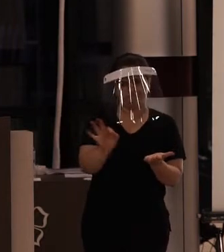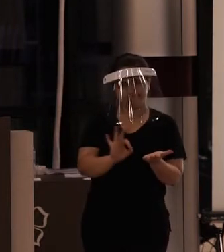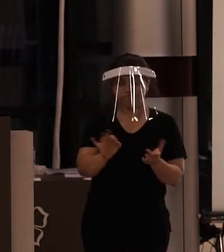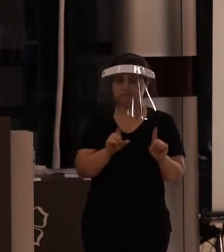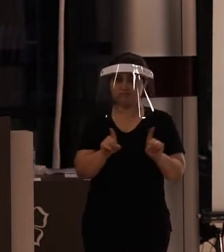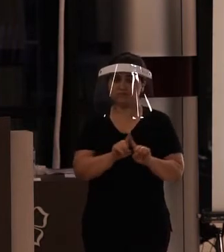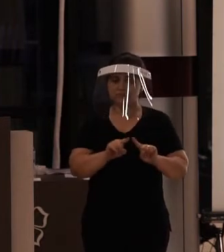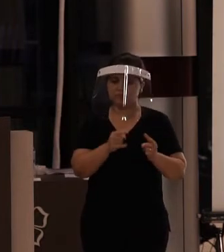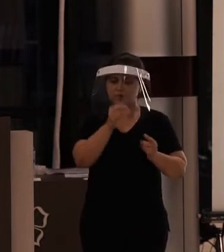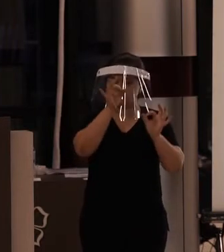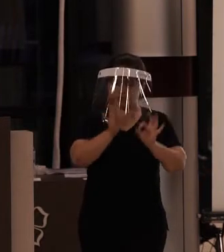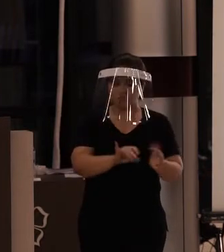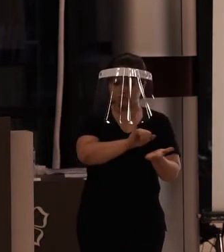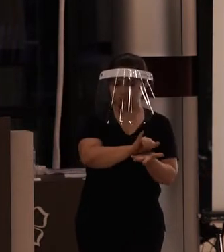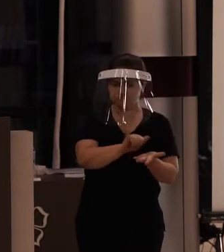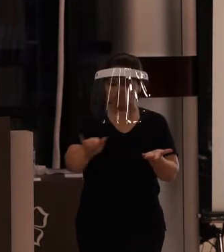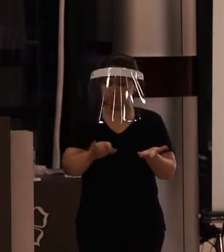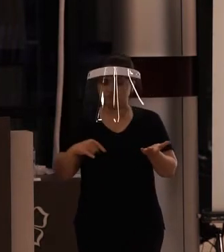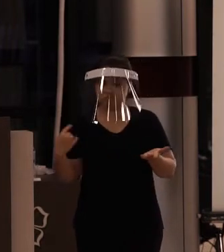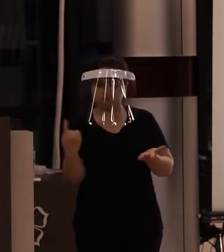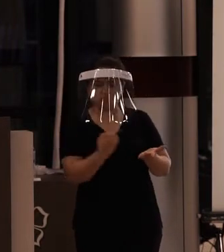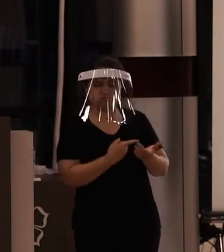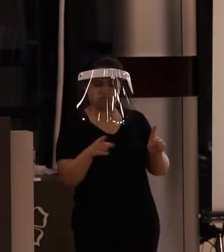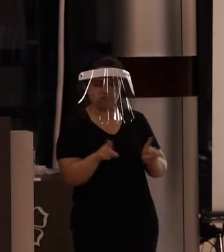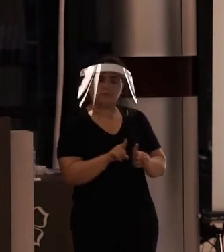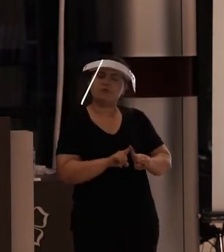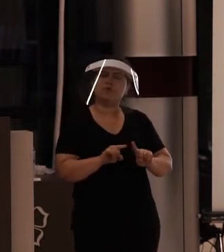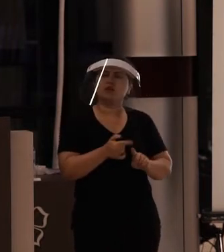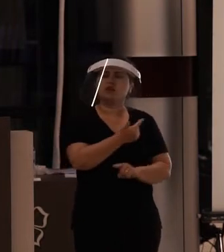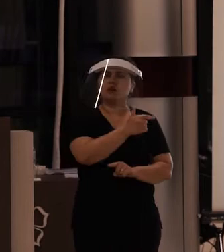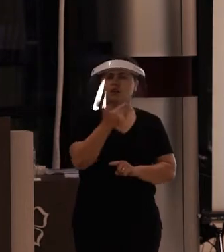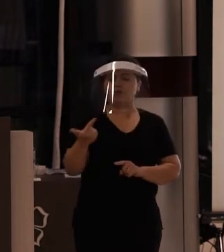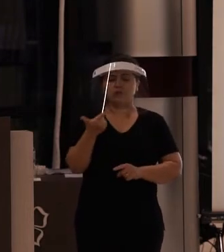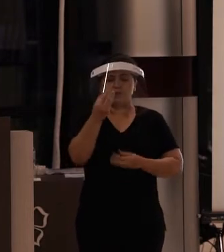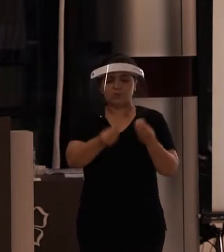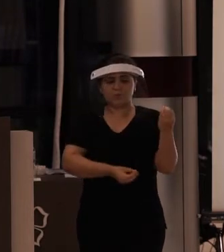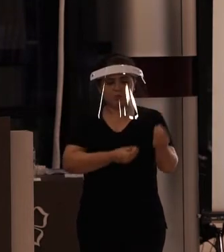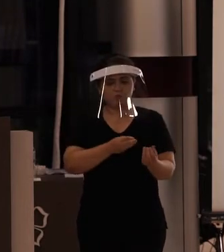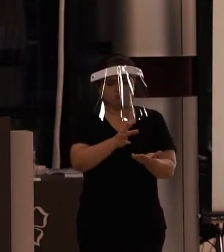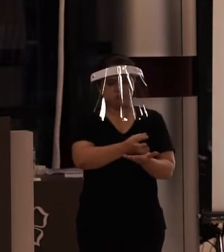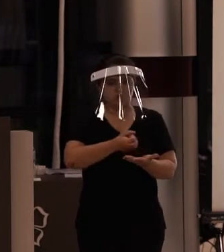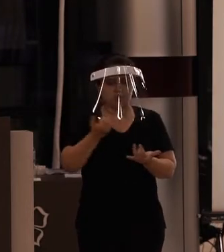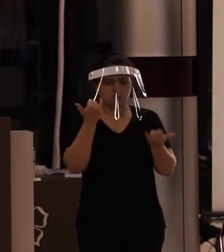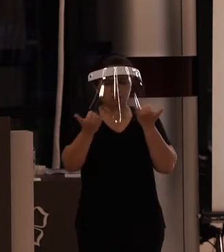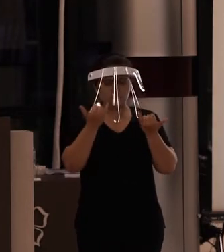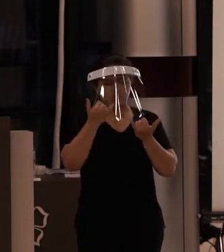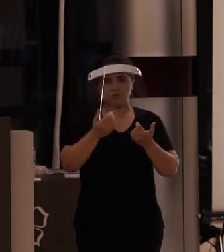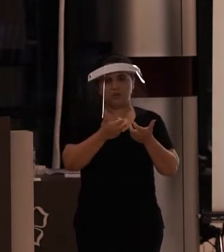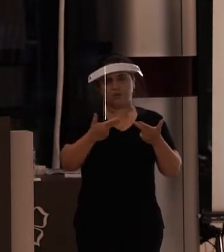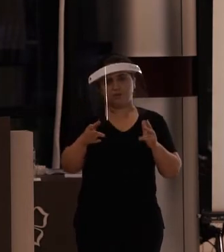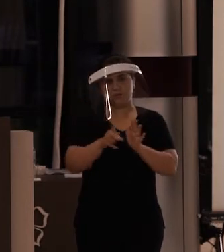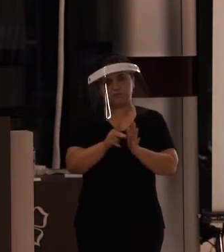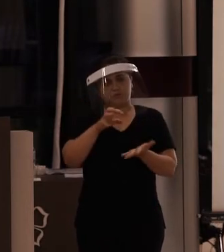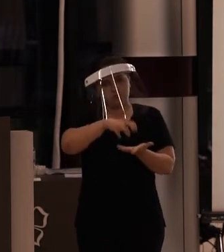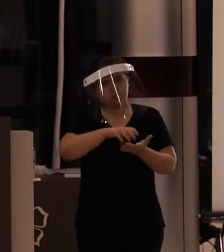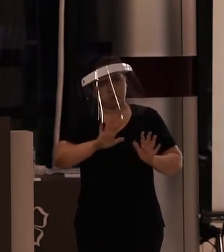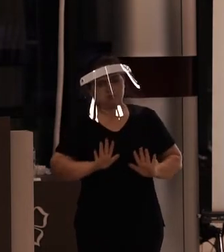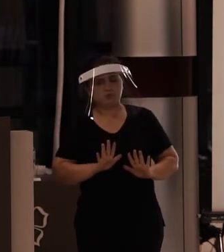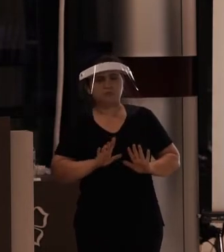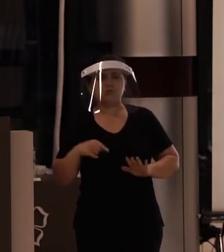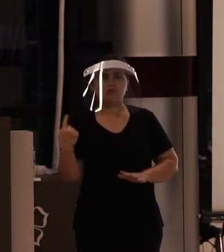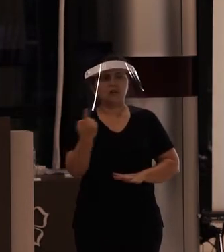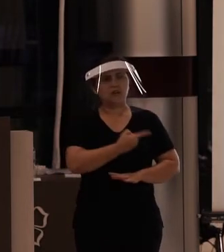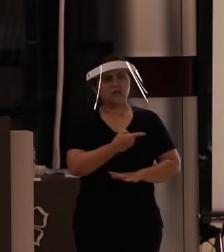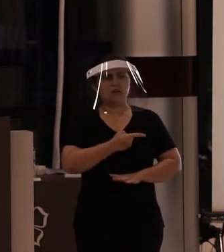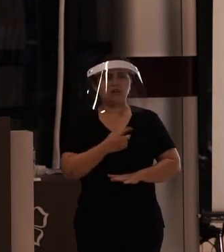seria ideal que ele falasse para a gente, né? Não sendo possível, isso aí é coisa de campo, tá, gente? A